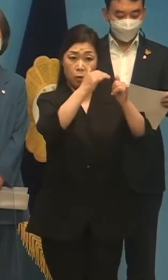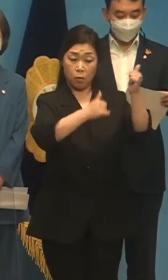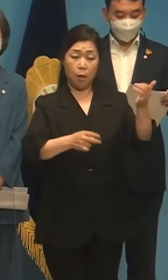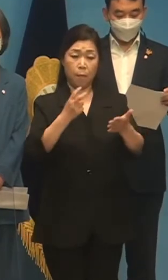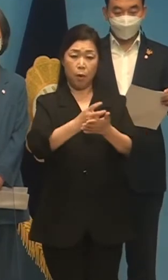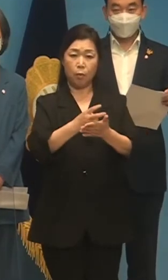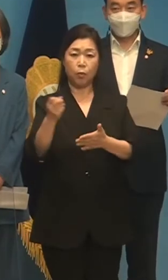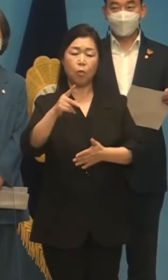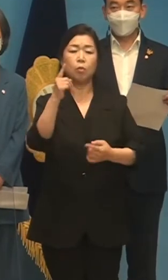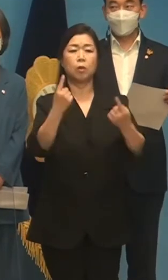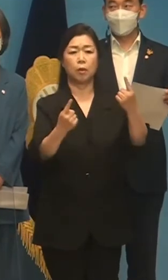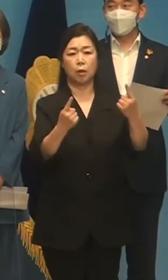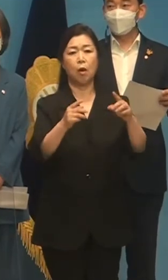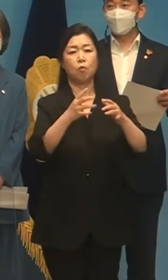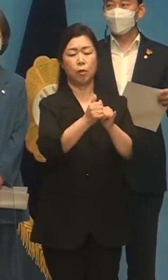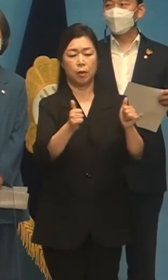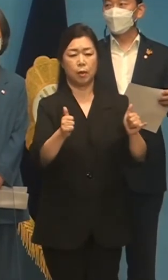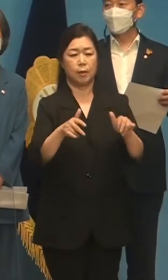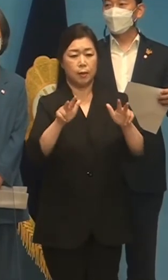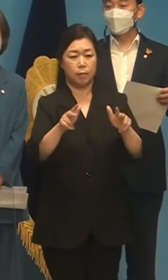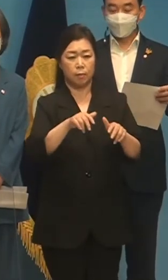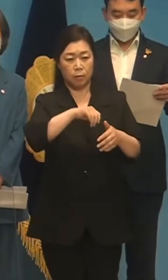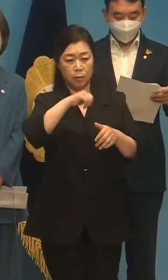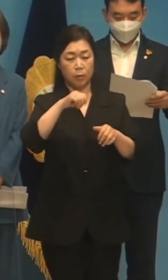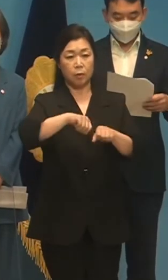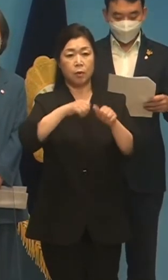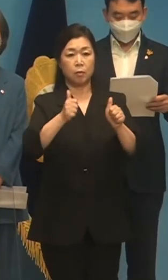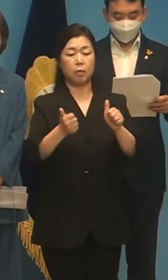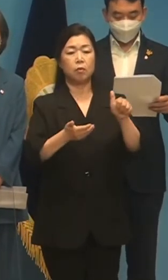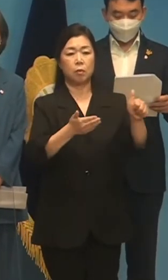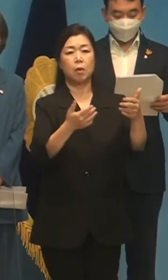법률, 무엇보다 국민이 단죄할 것입니다.